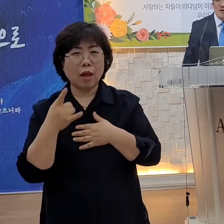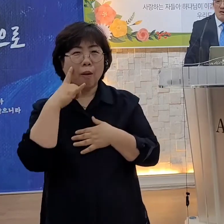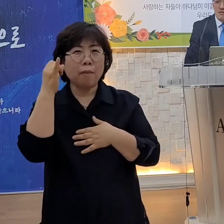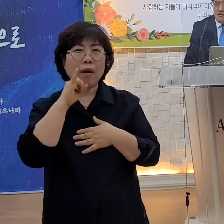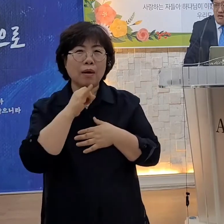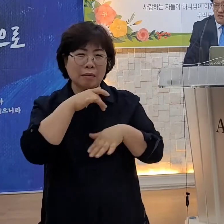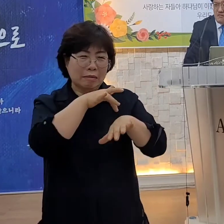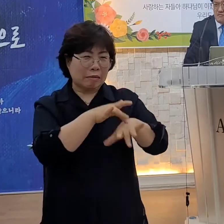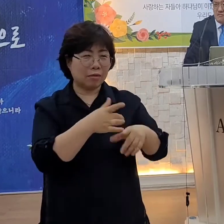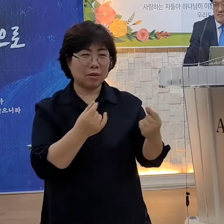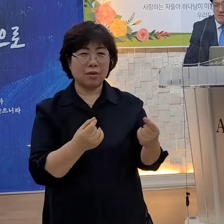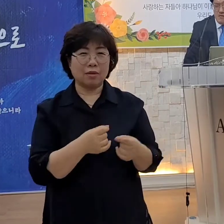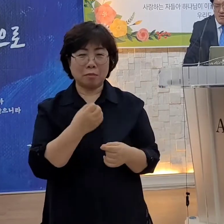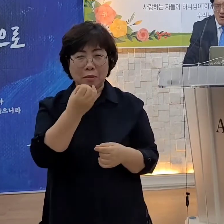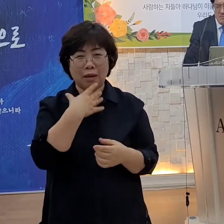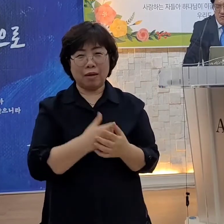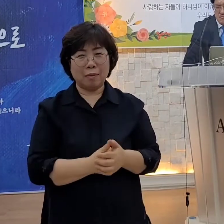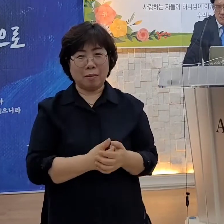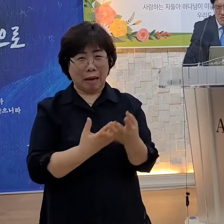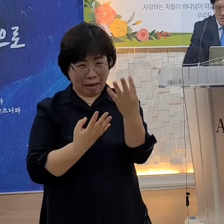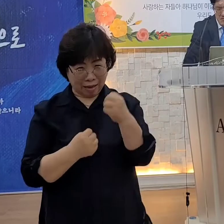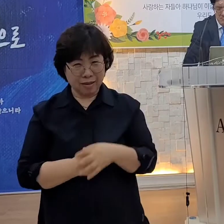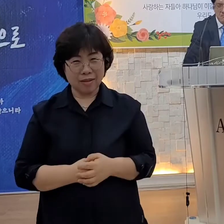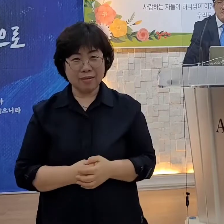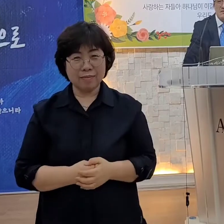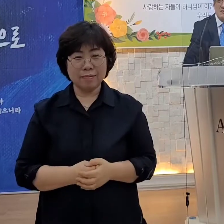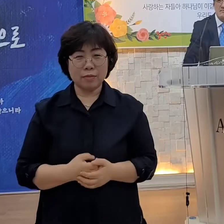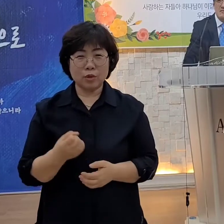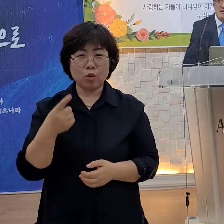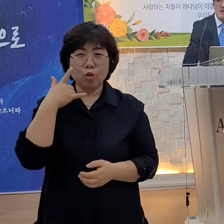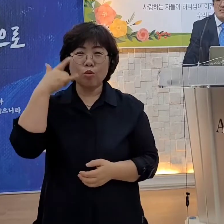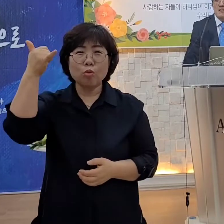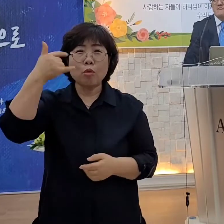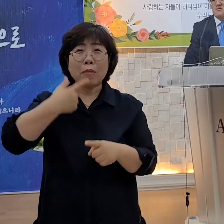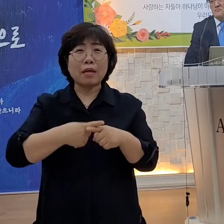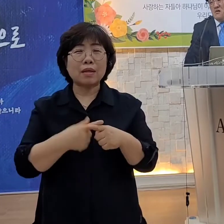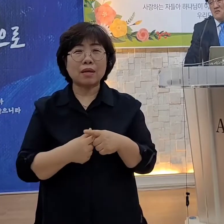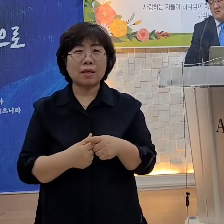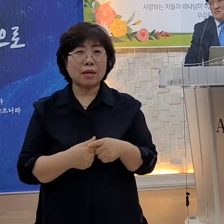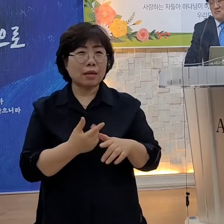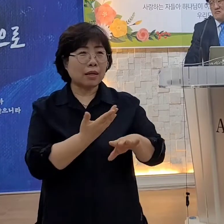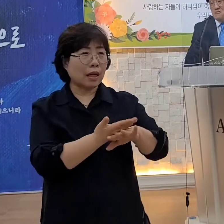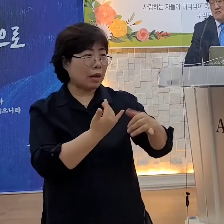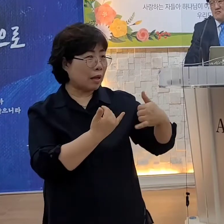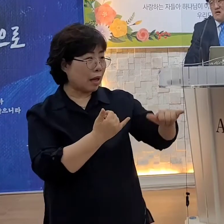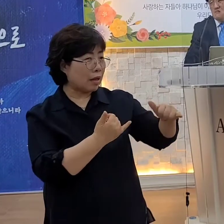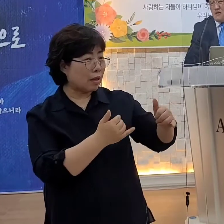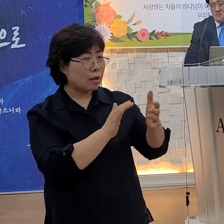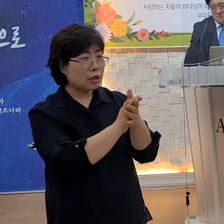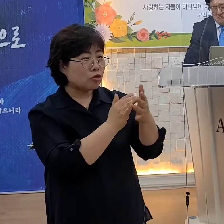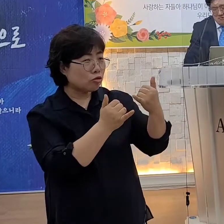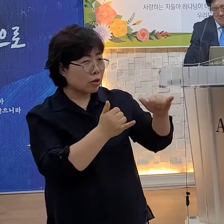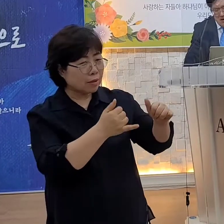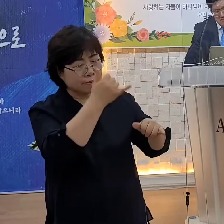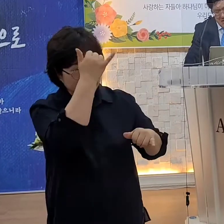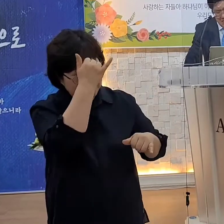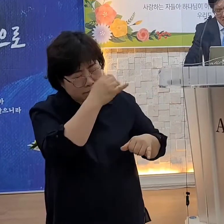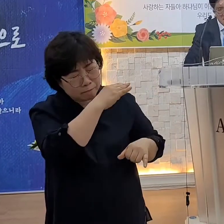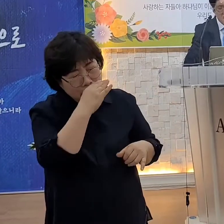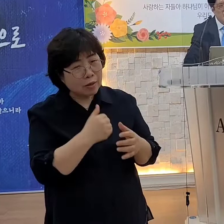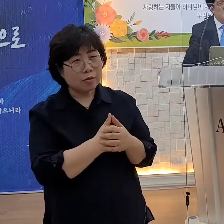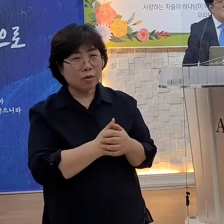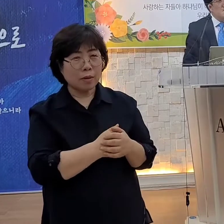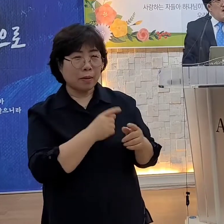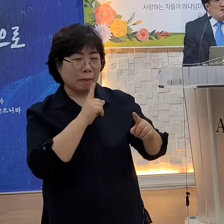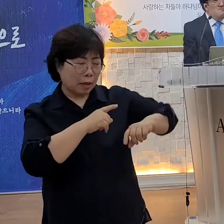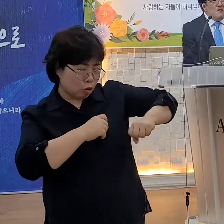이런 말 하는 애들이 있다니까요. 그런가 하면 부모도 마찬가지예요. 남의 집 애들은 예의도 바르고 말도 잘